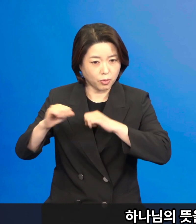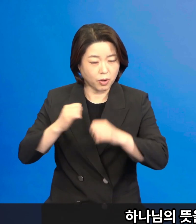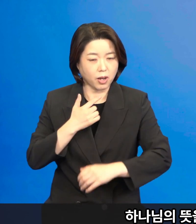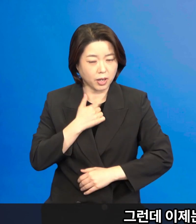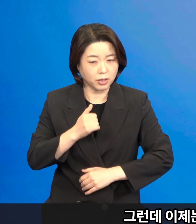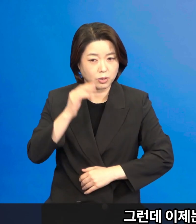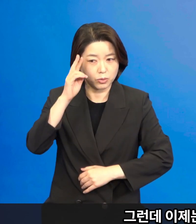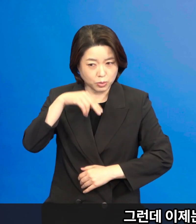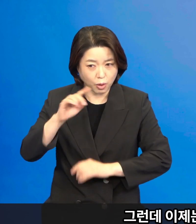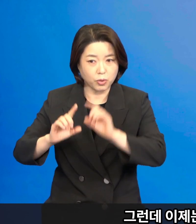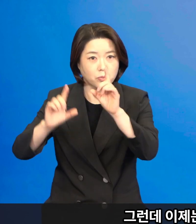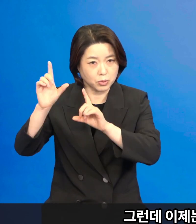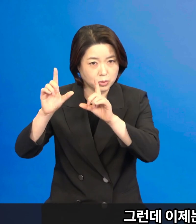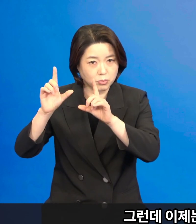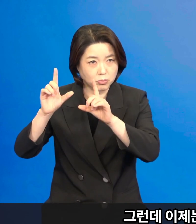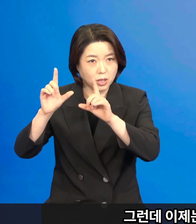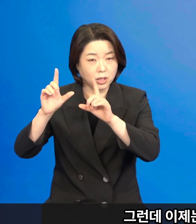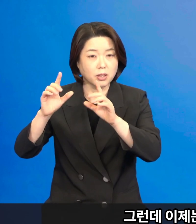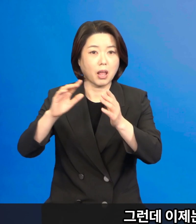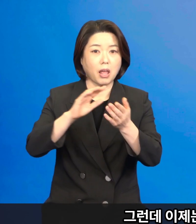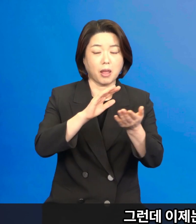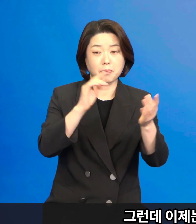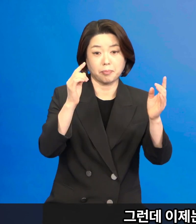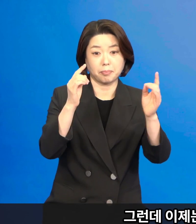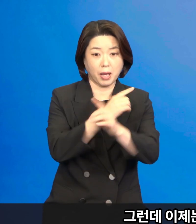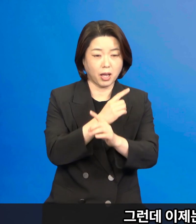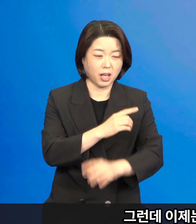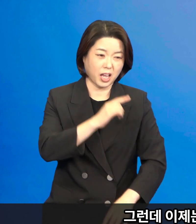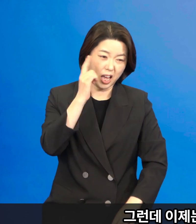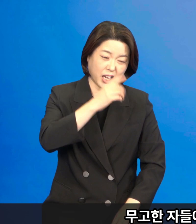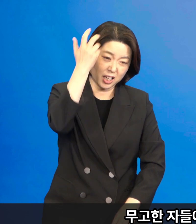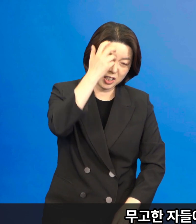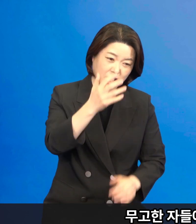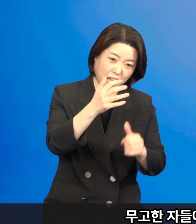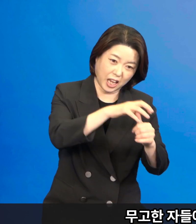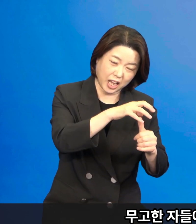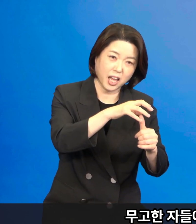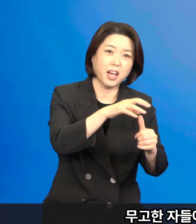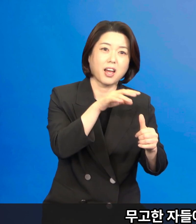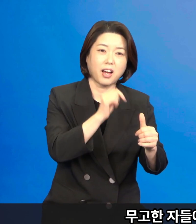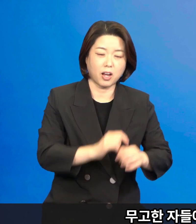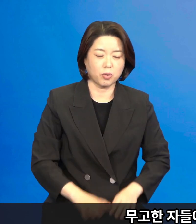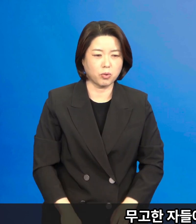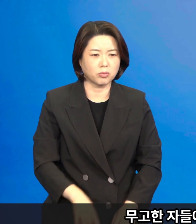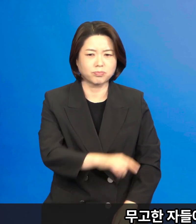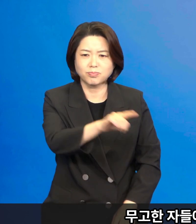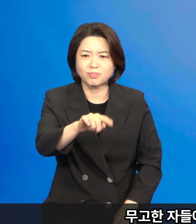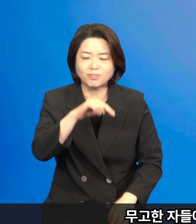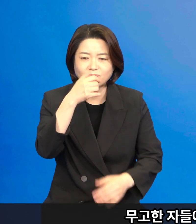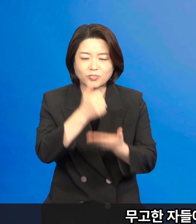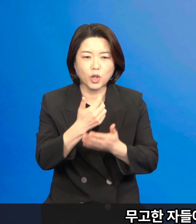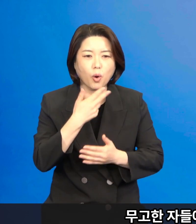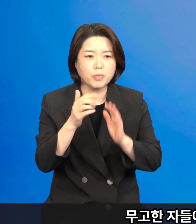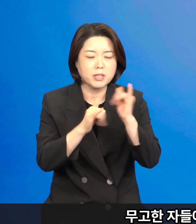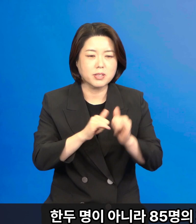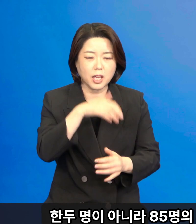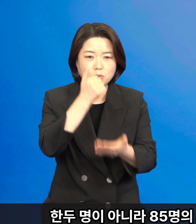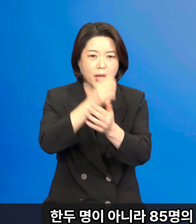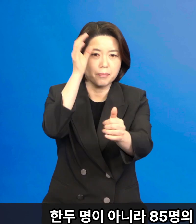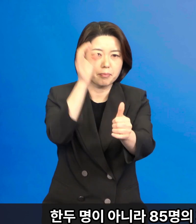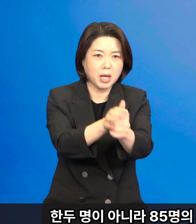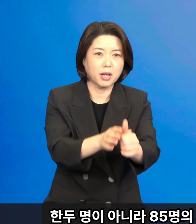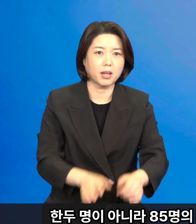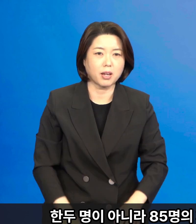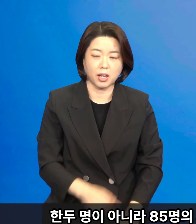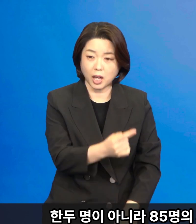모습. 그런데 이제는 악한 영에 사로잡혀서 무고한 자들에게 죄를 뒤집어 씌우고